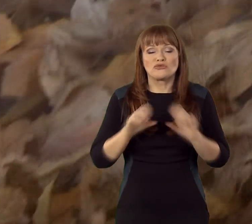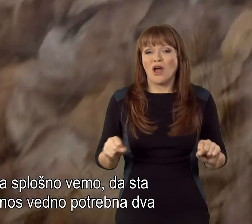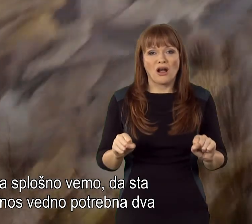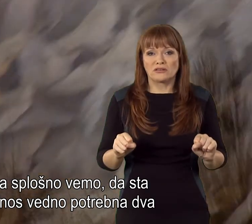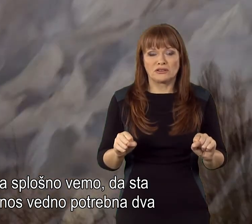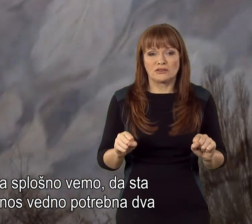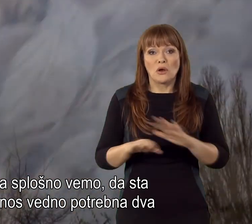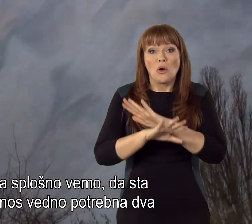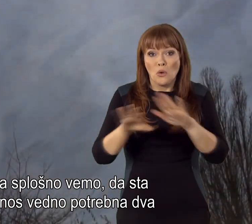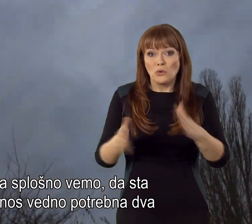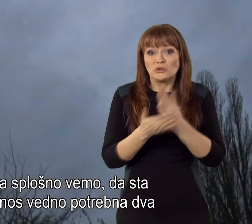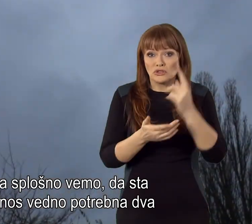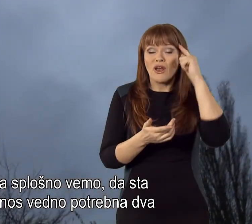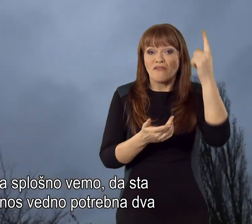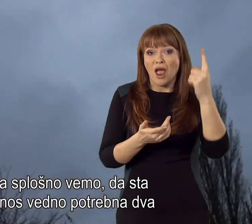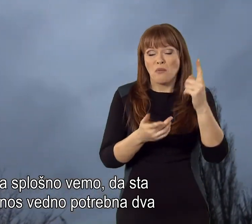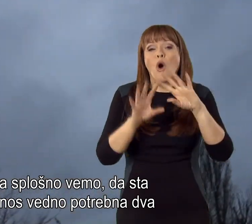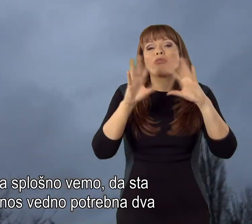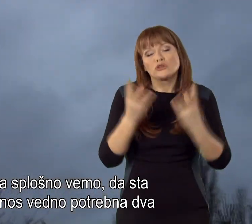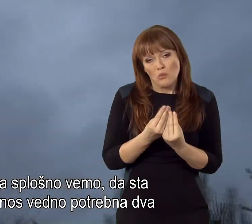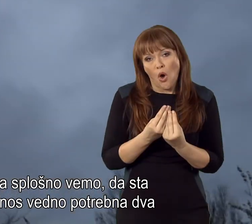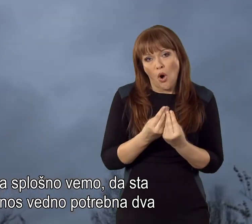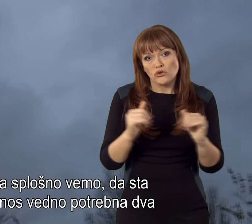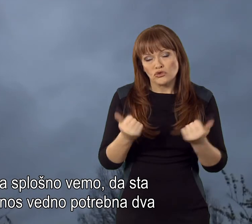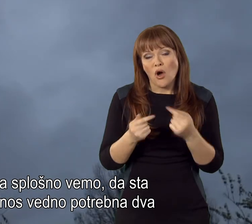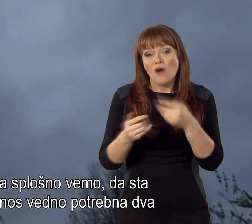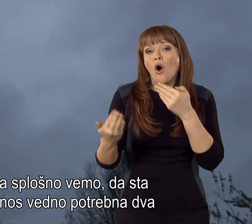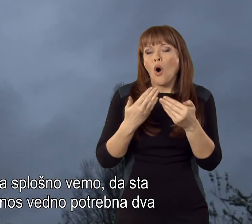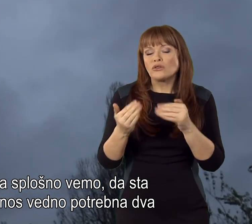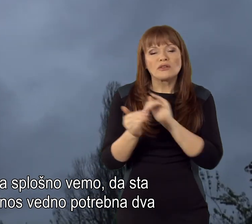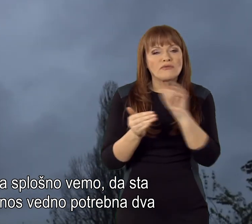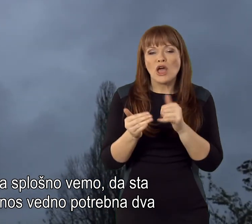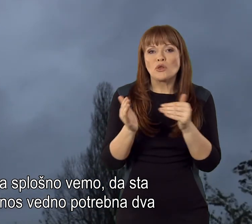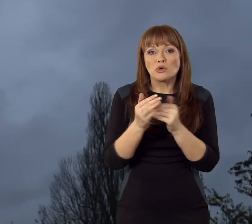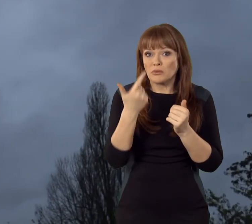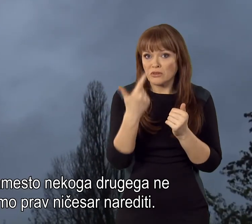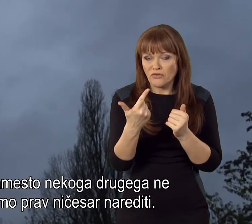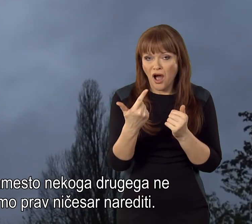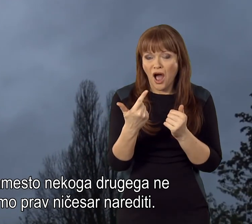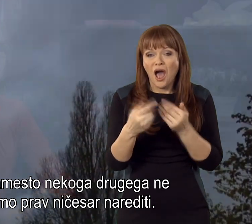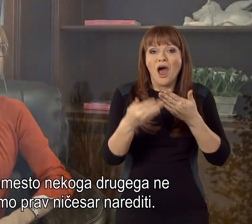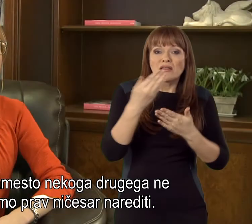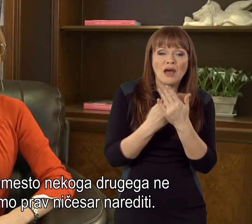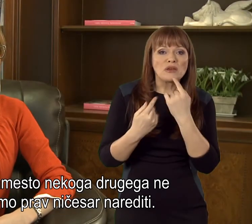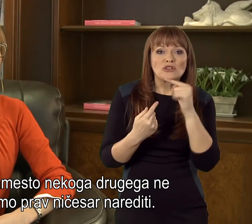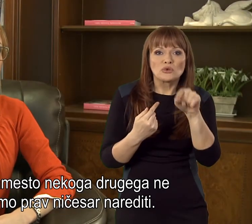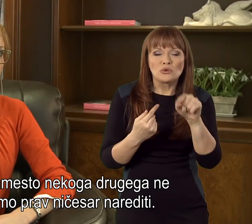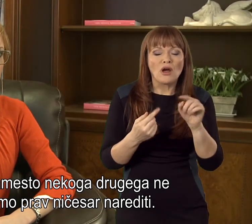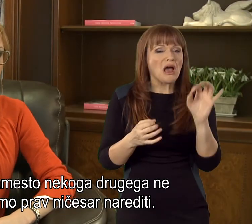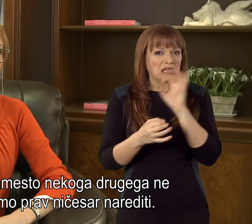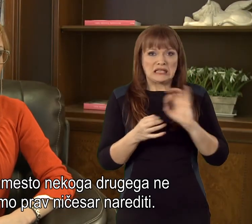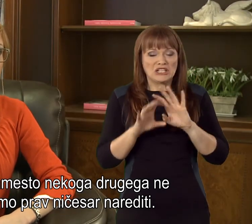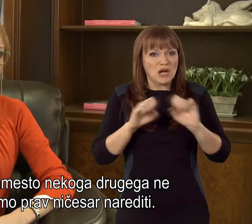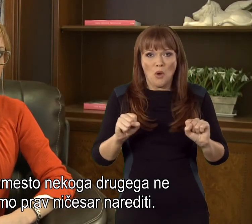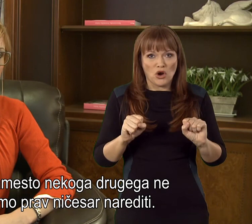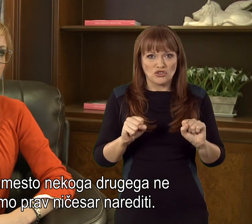ne? Pa seveda, saj vsi vemo že na splošno, je tako, da v odnosu sta vedno potrebna dva in da namesto nekoga drugega prav ničesar